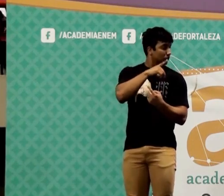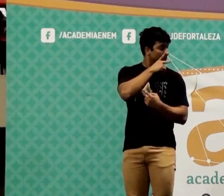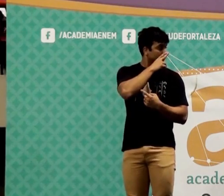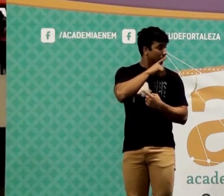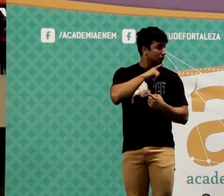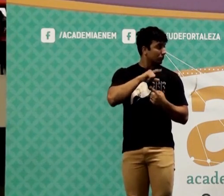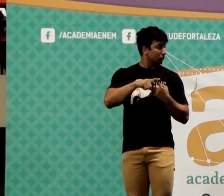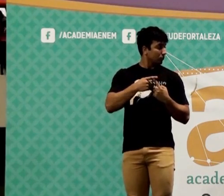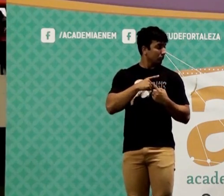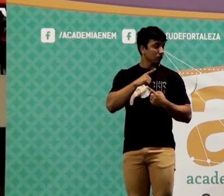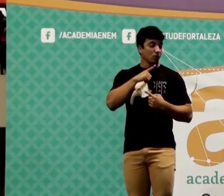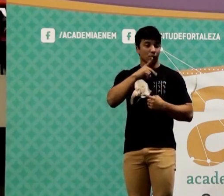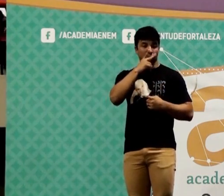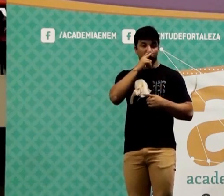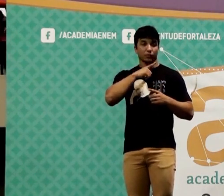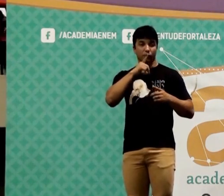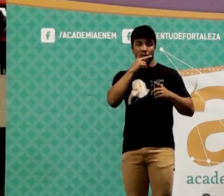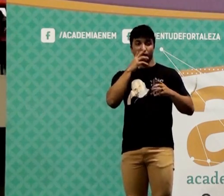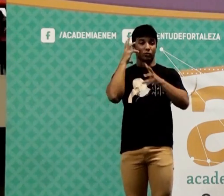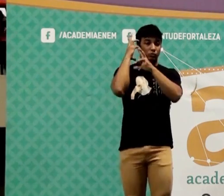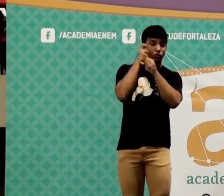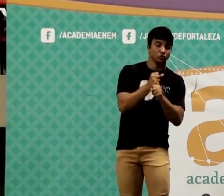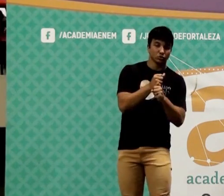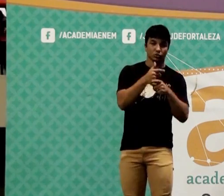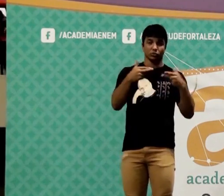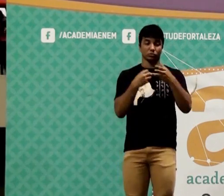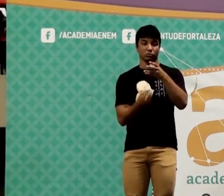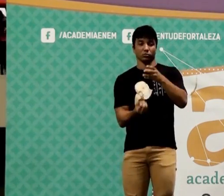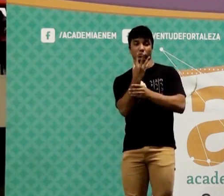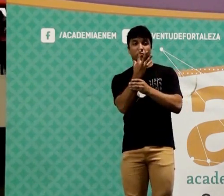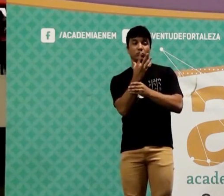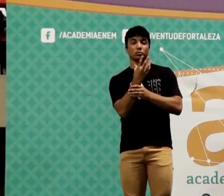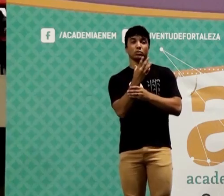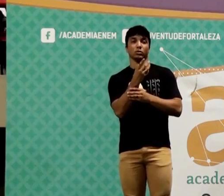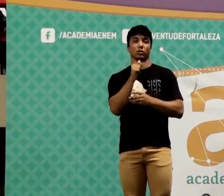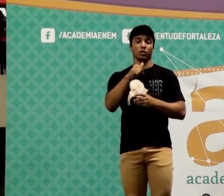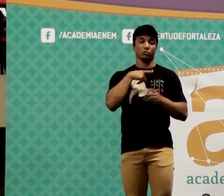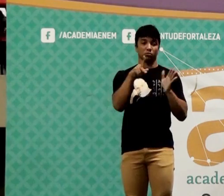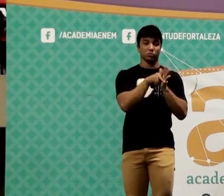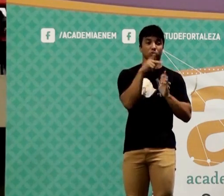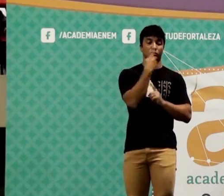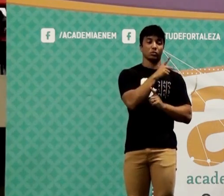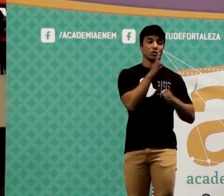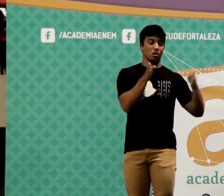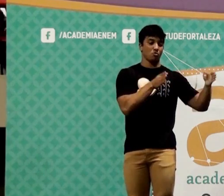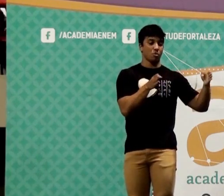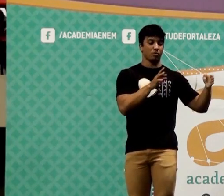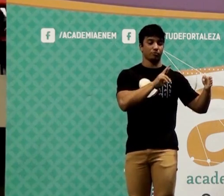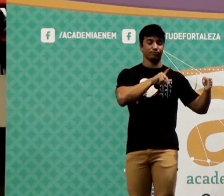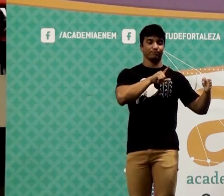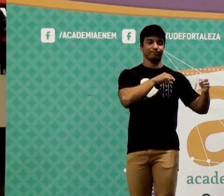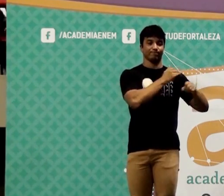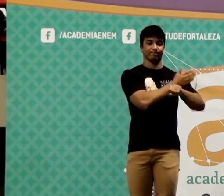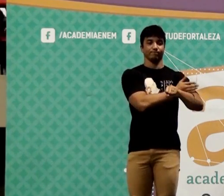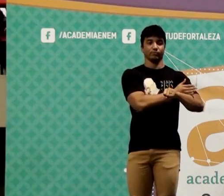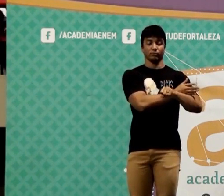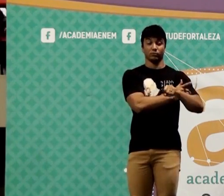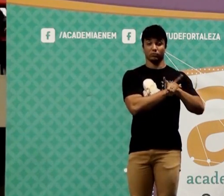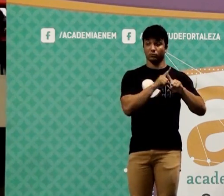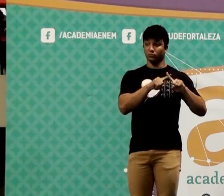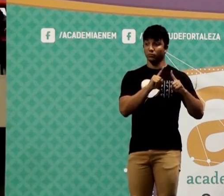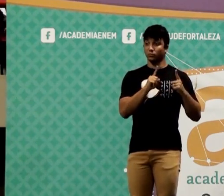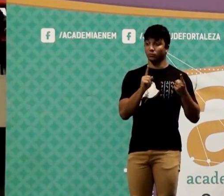segundo as circunstâncias das épocas posteriores. Em outras palavras, quando a gente está na Idade Média, a gente vê uma Idade Média.